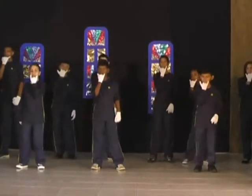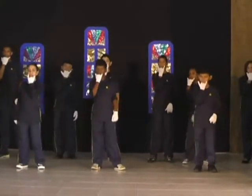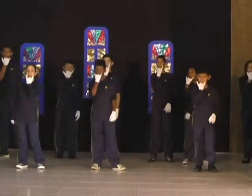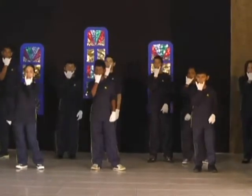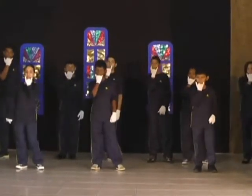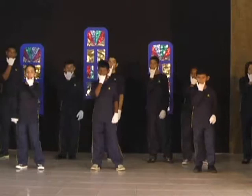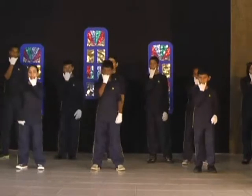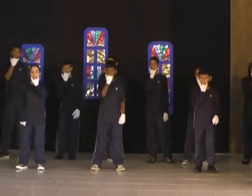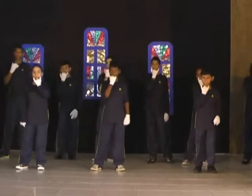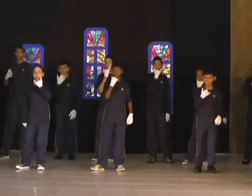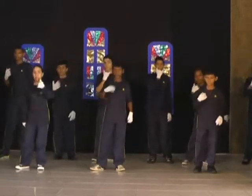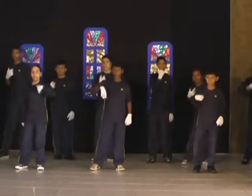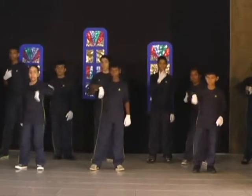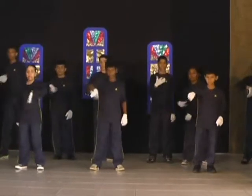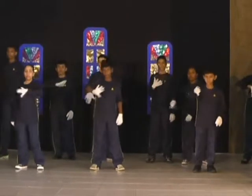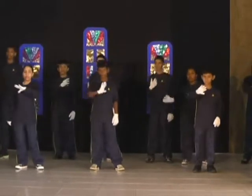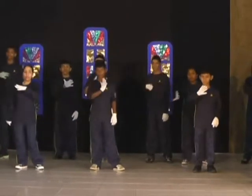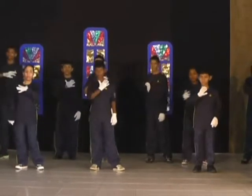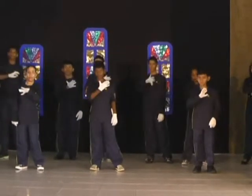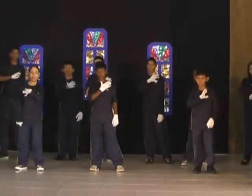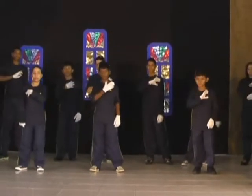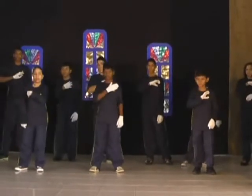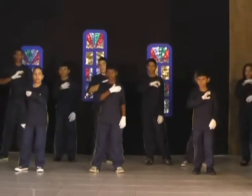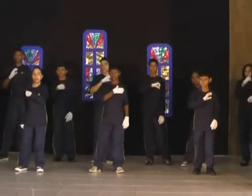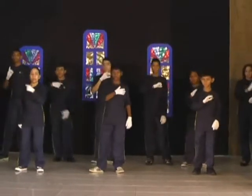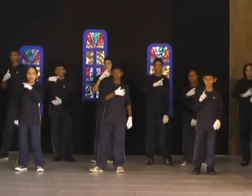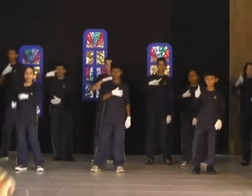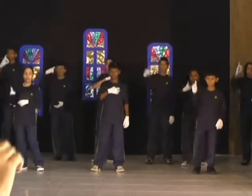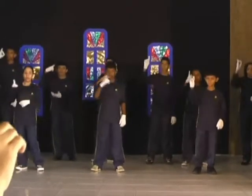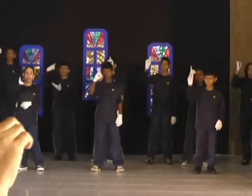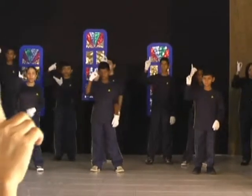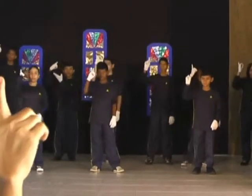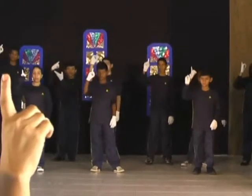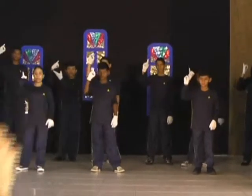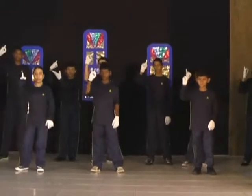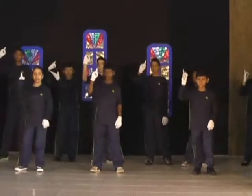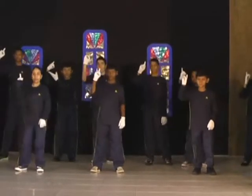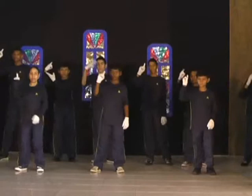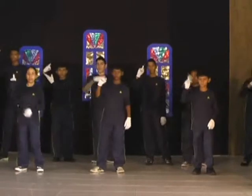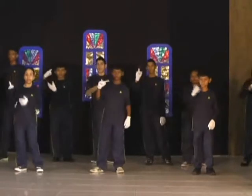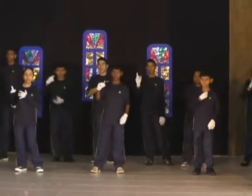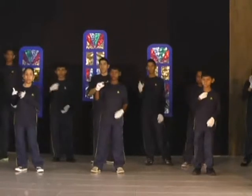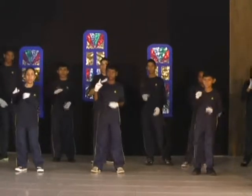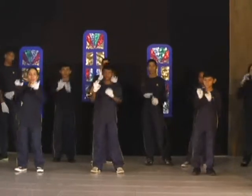Somos filhos do mesmo pai, família de